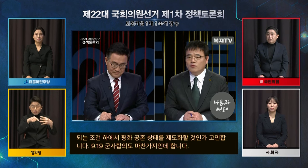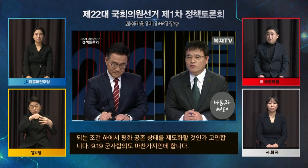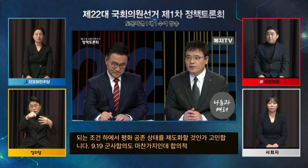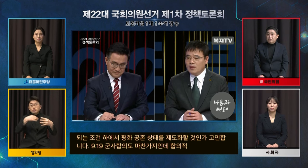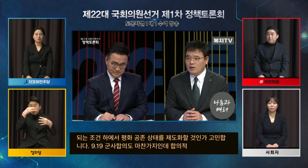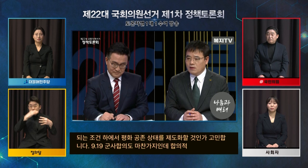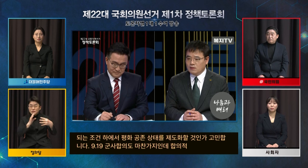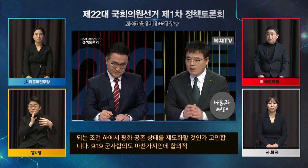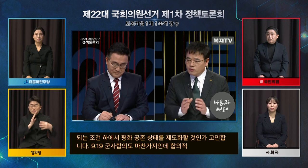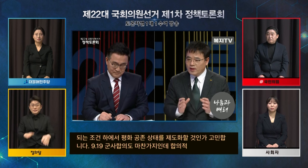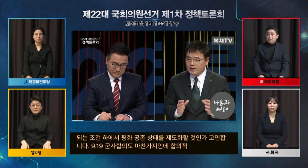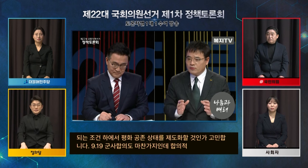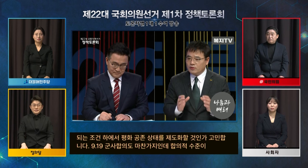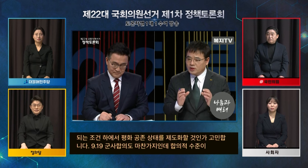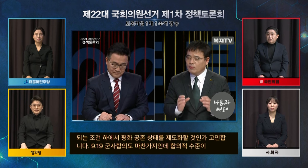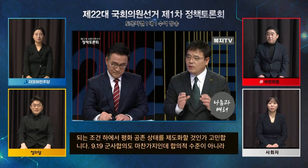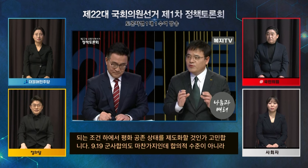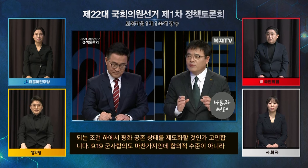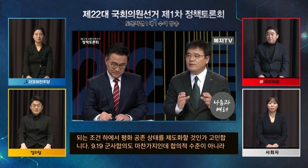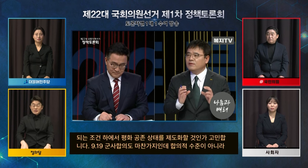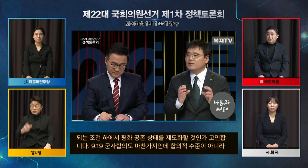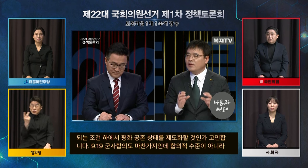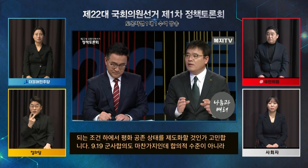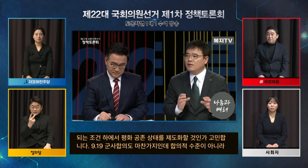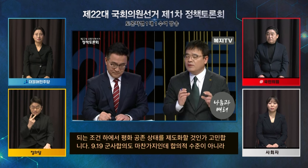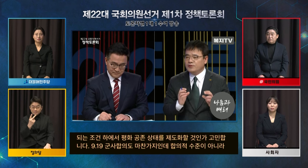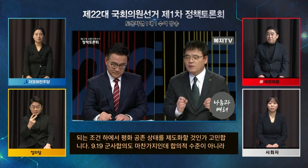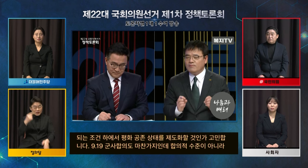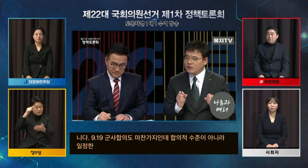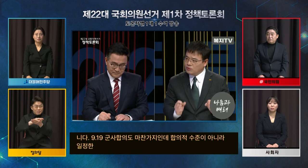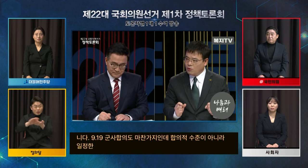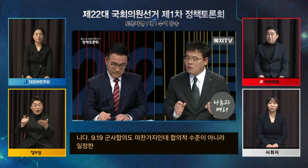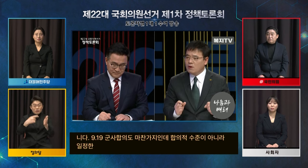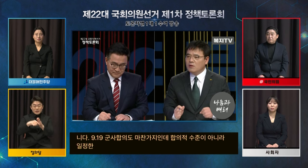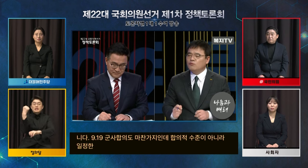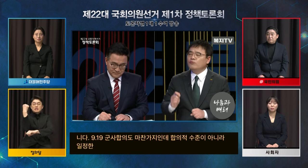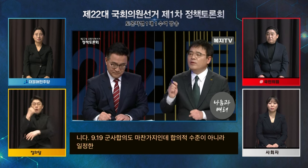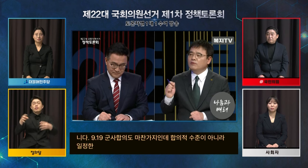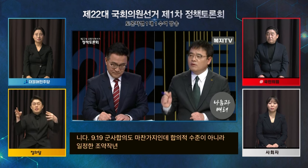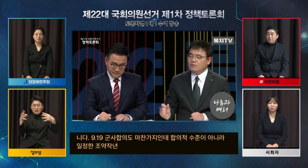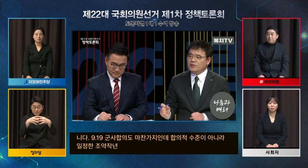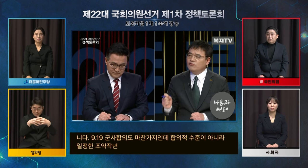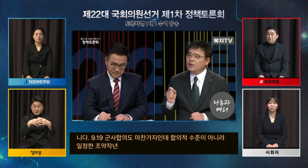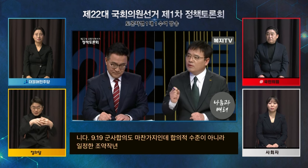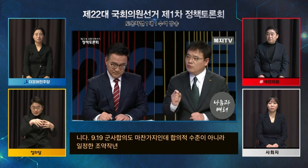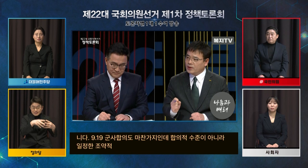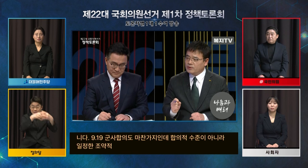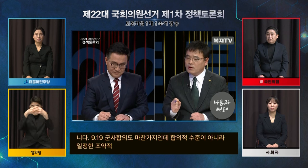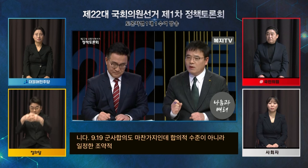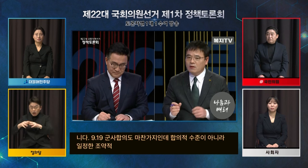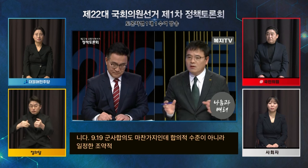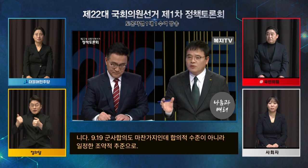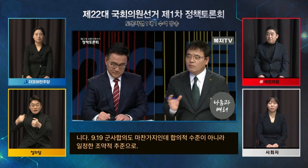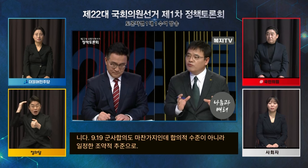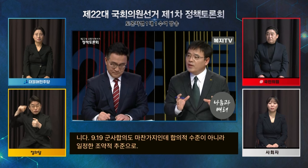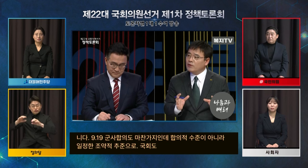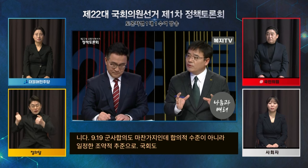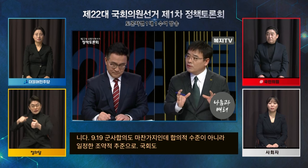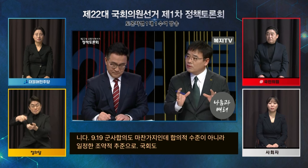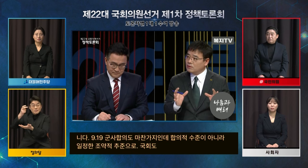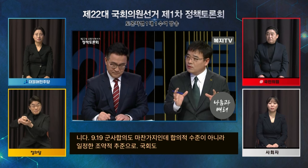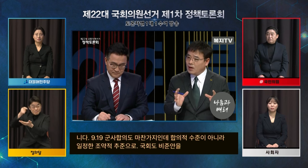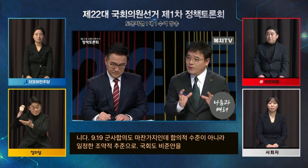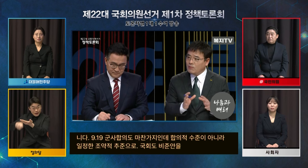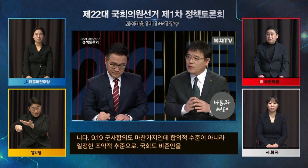남북 간의 어떤 기본 협정 같은 걸 체결하는 것을 만들고 국회도 그걸 비준하는 걸 통해서 정부